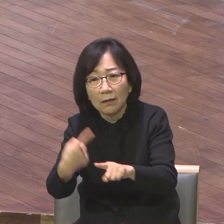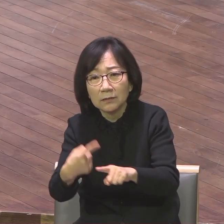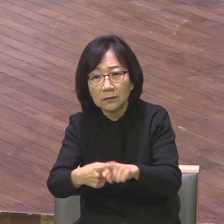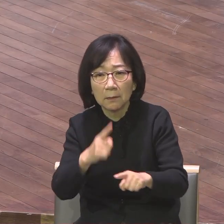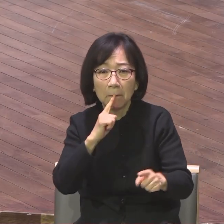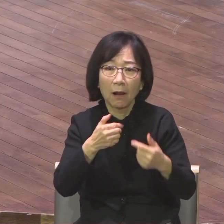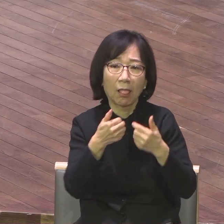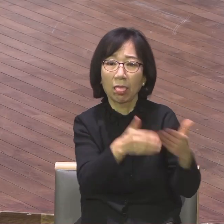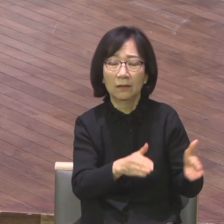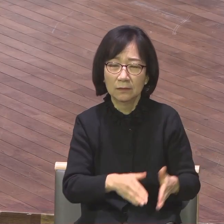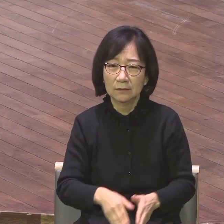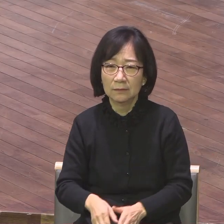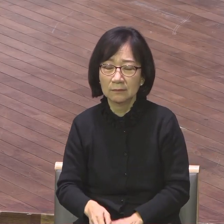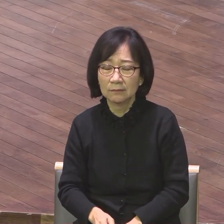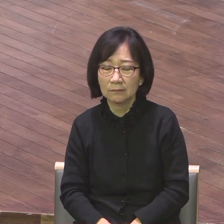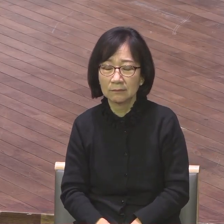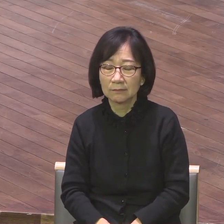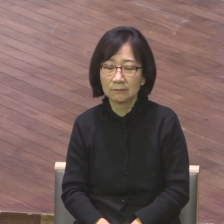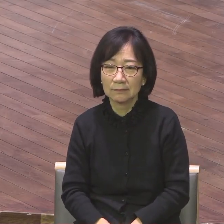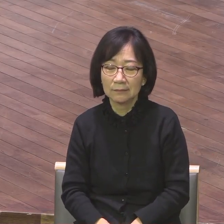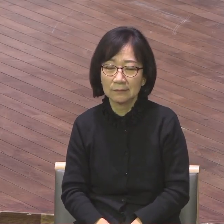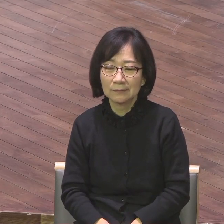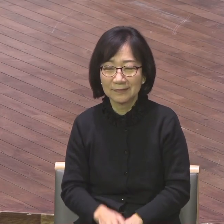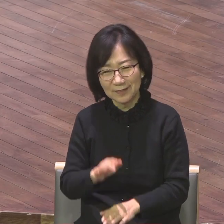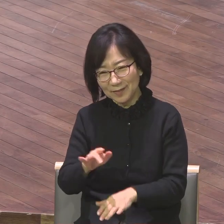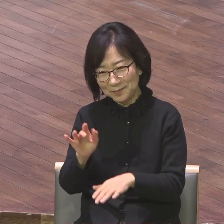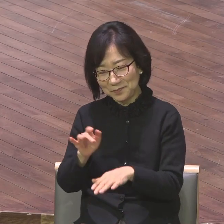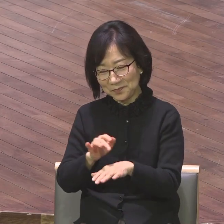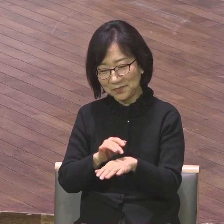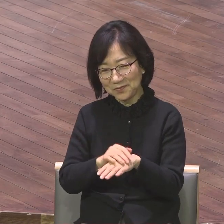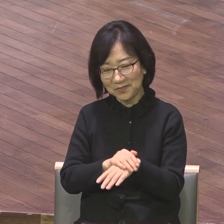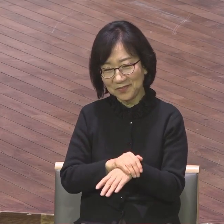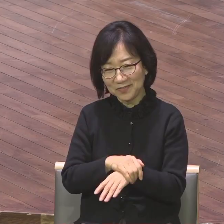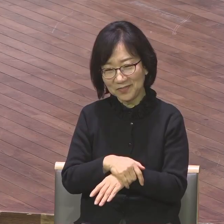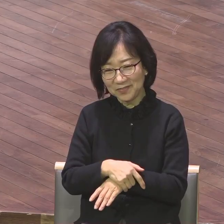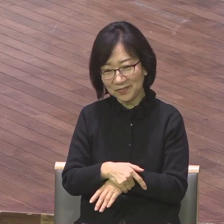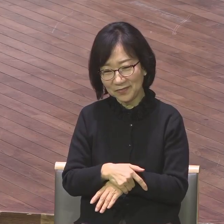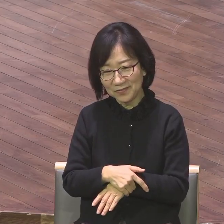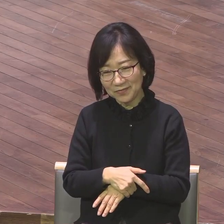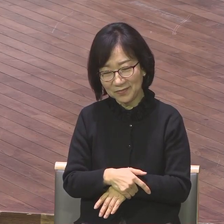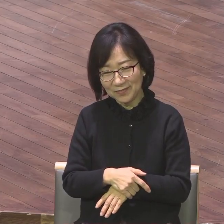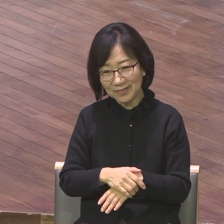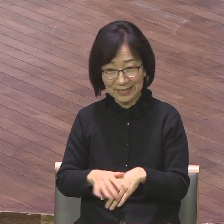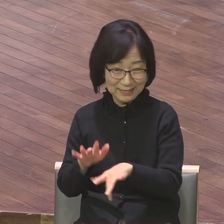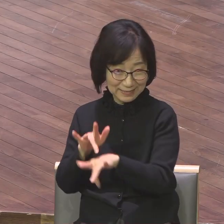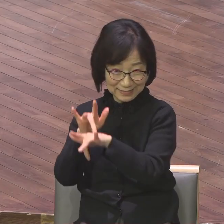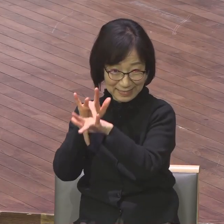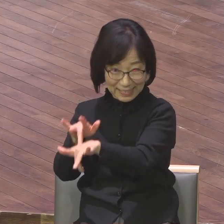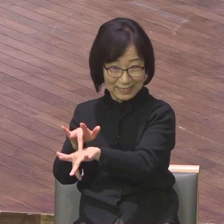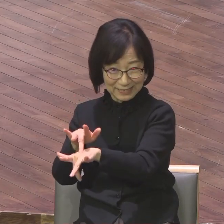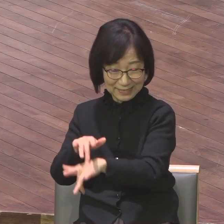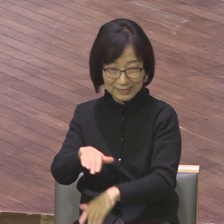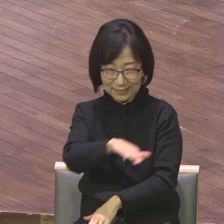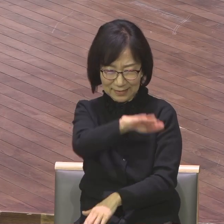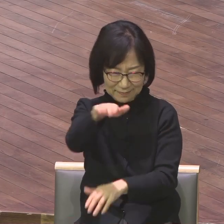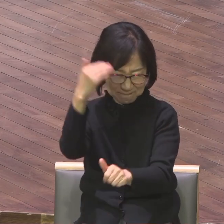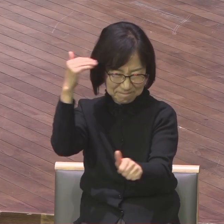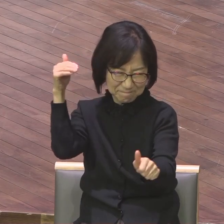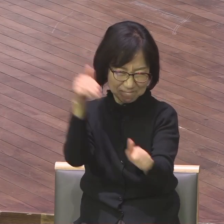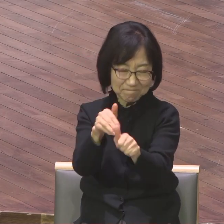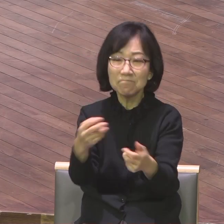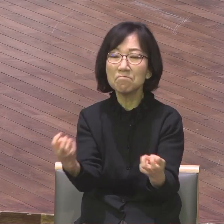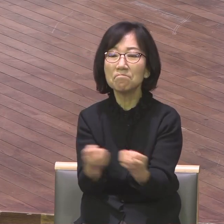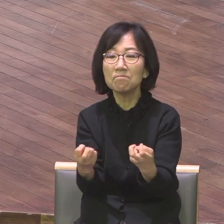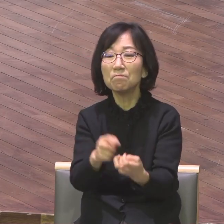이런 표현이죠. 이 사단이요, 가지고 있는 이 시대의 마지막 보루가 뭔지 아세요?